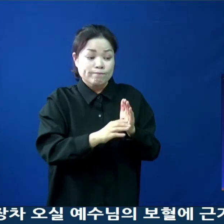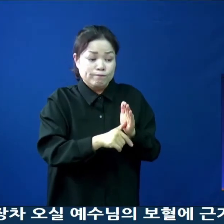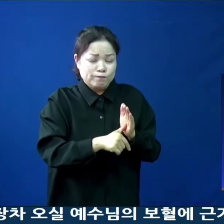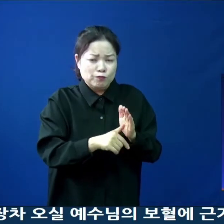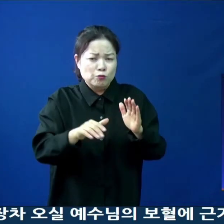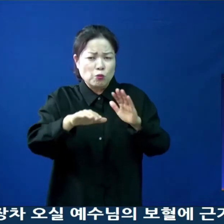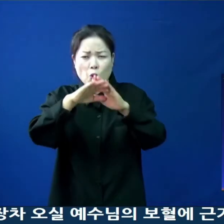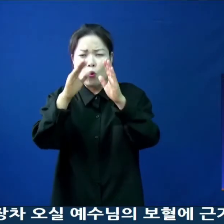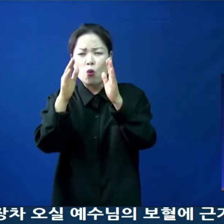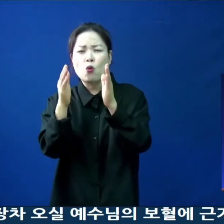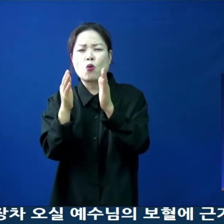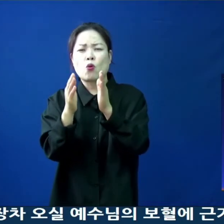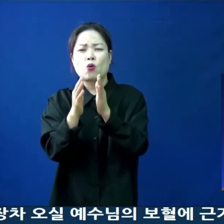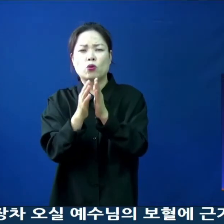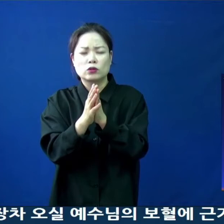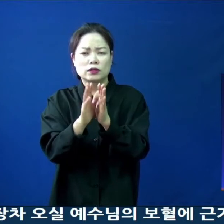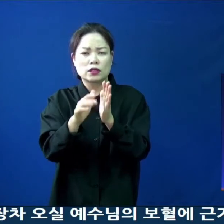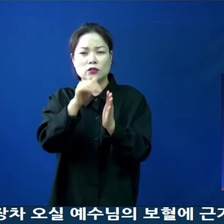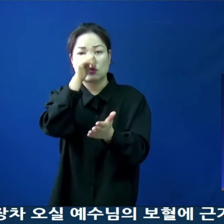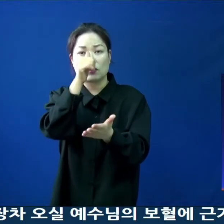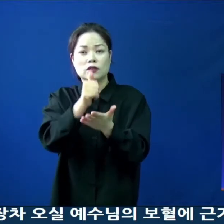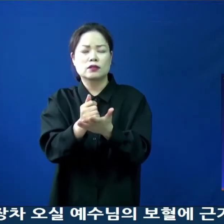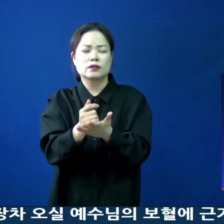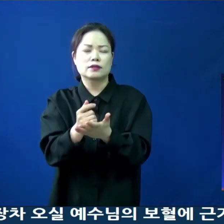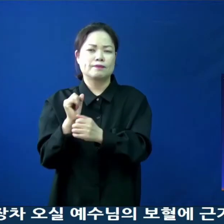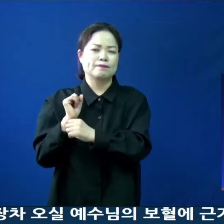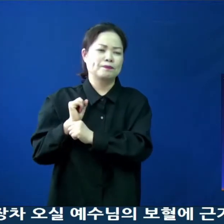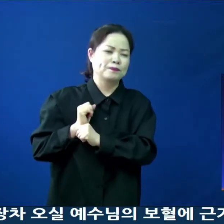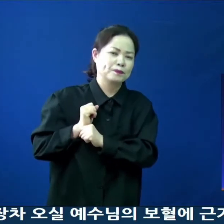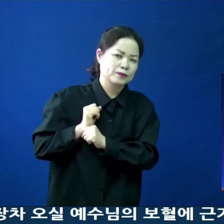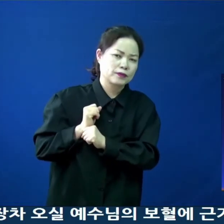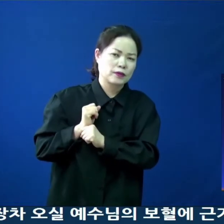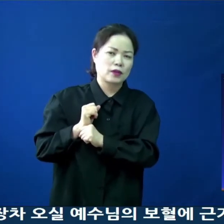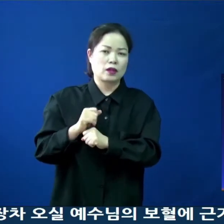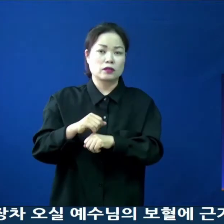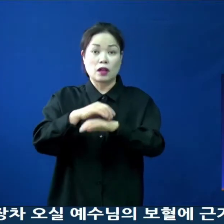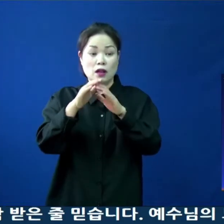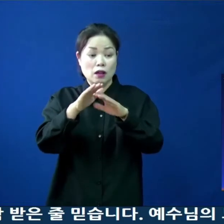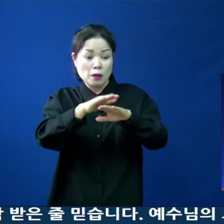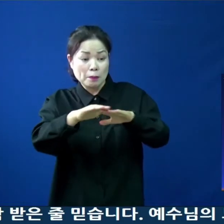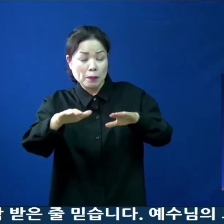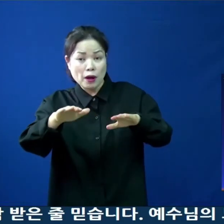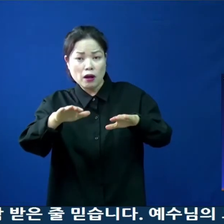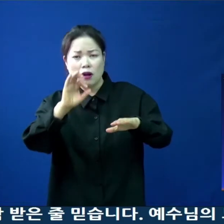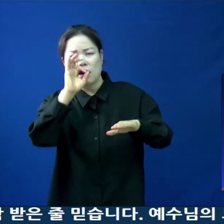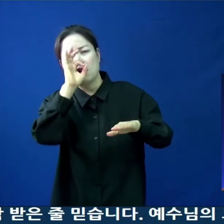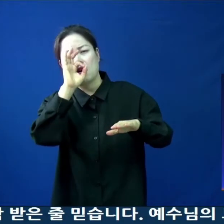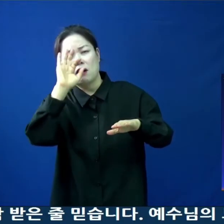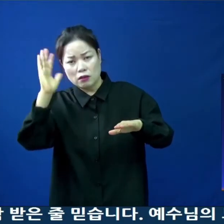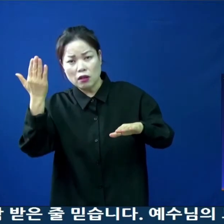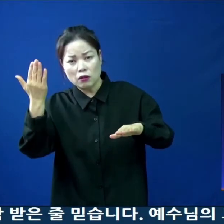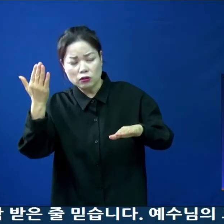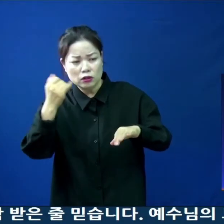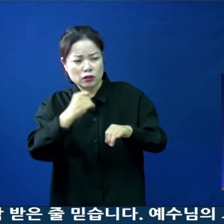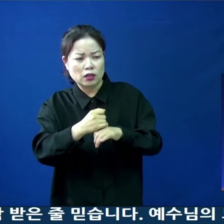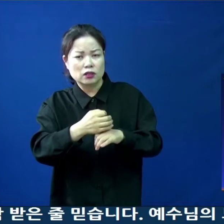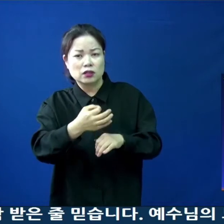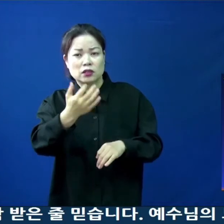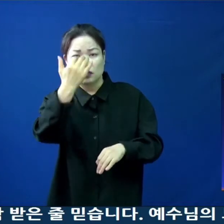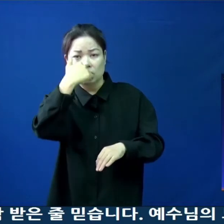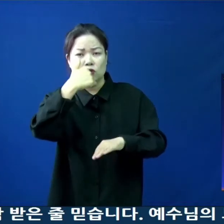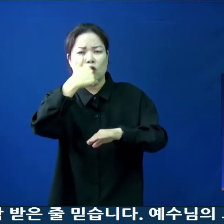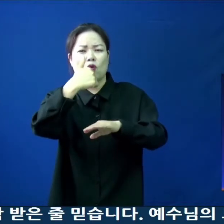오는 모든 세대의 죄를 그에게 짊어지고 십자가에서 그것을 다 해결해 주실 것을 알고 그 효력을